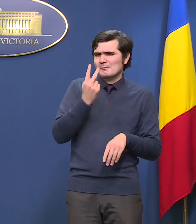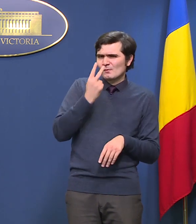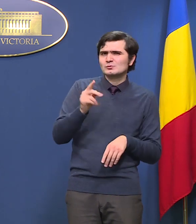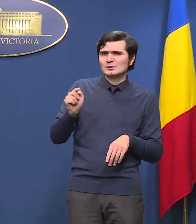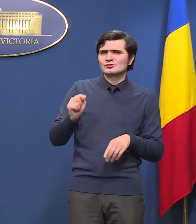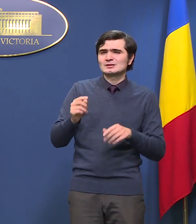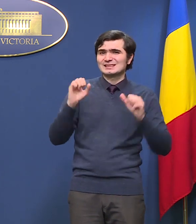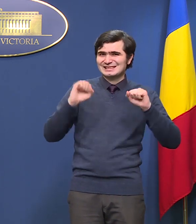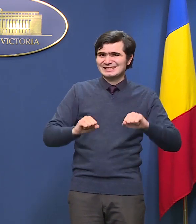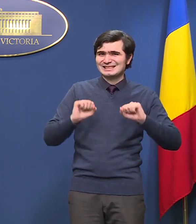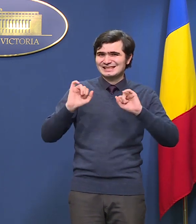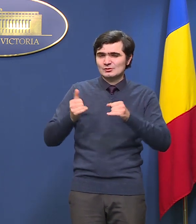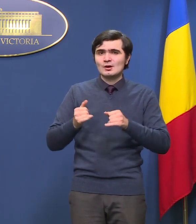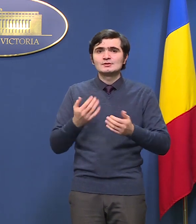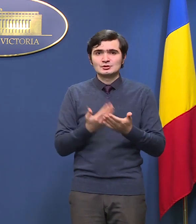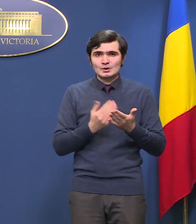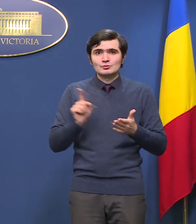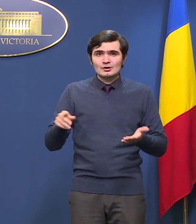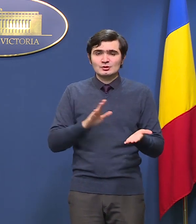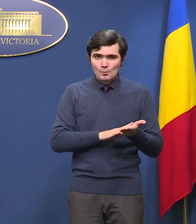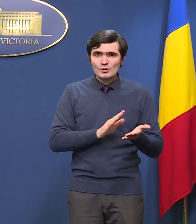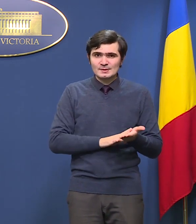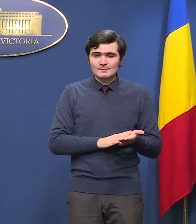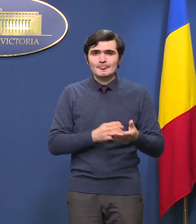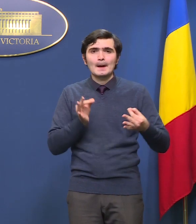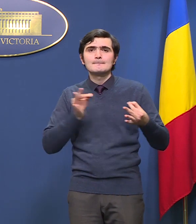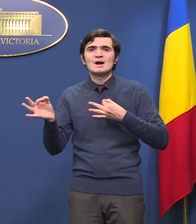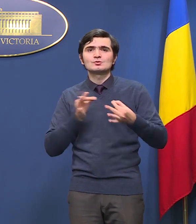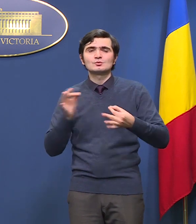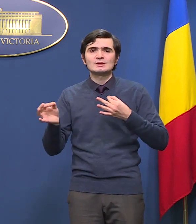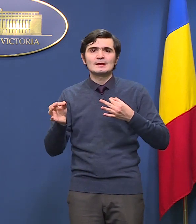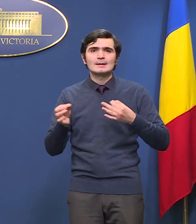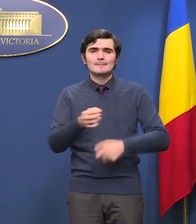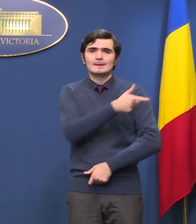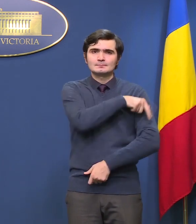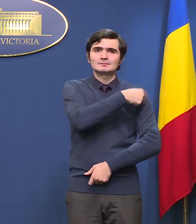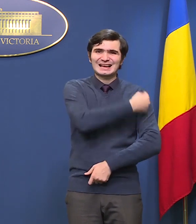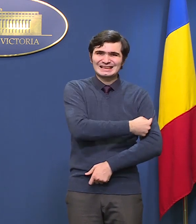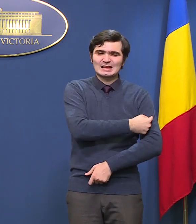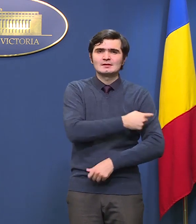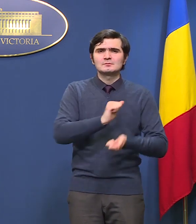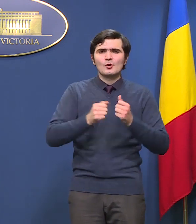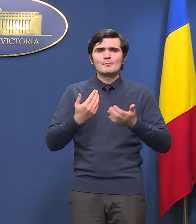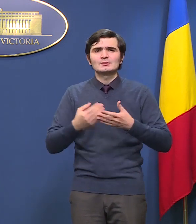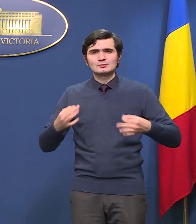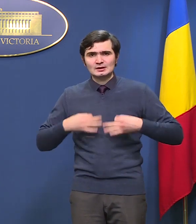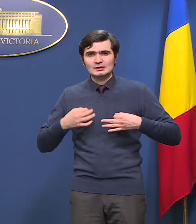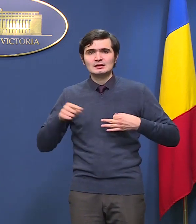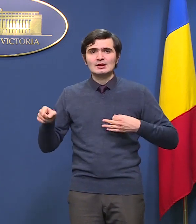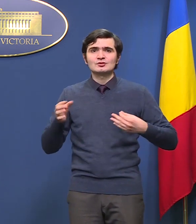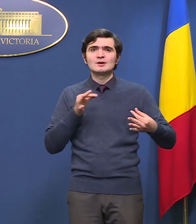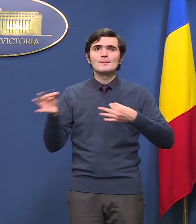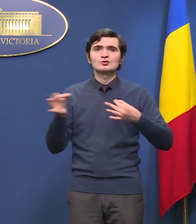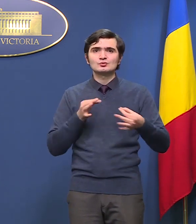din acest motiv, în măsurile care au fost în domeniul sanitar, în domeniul sănătății, care au fost incluse